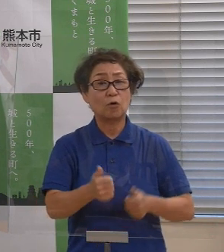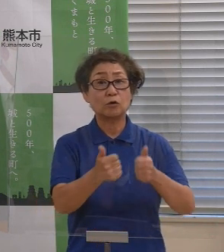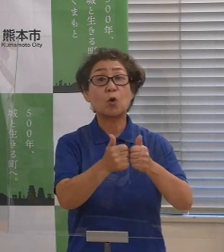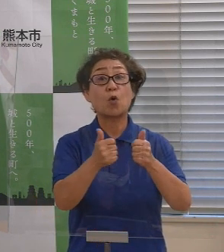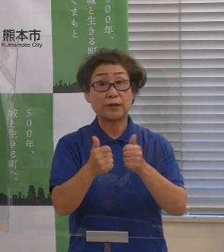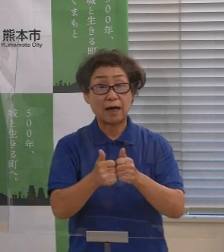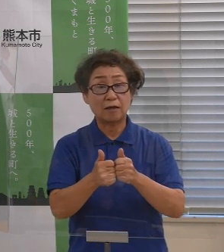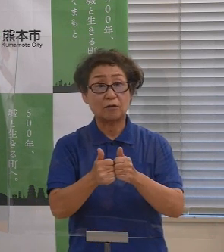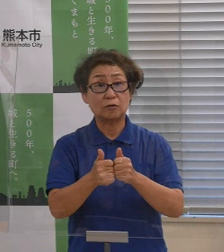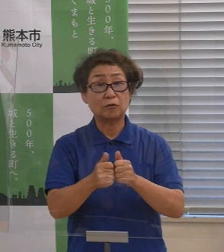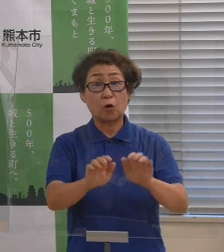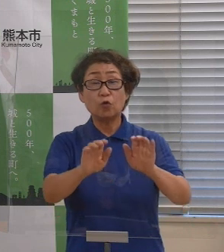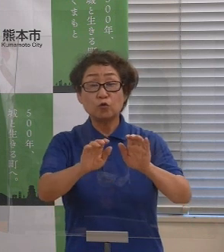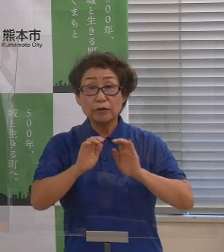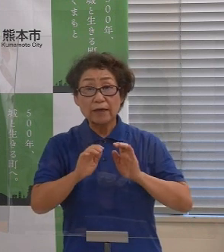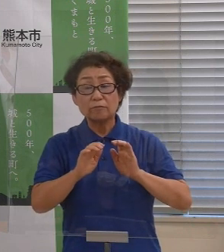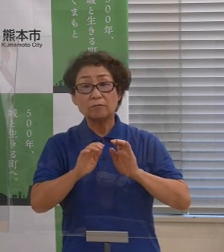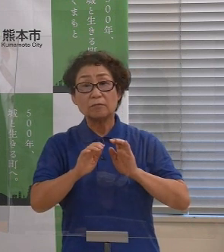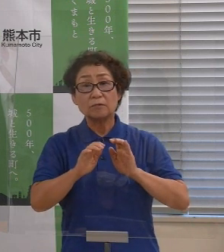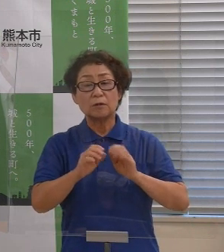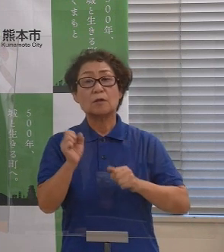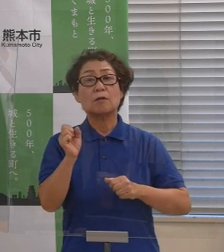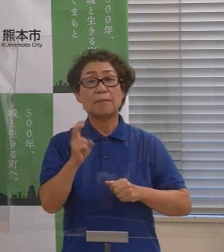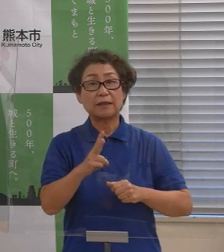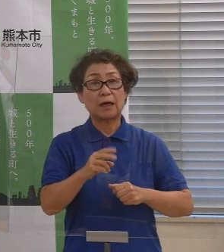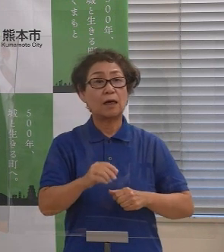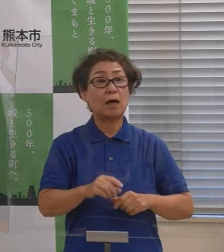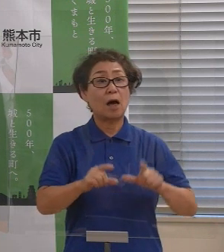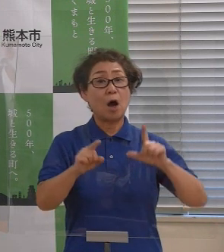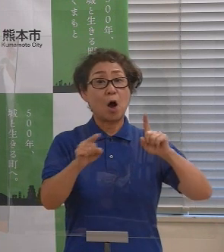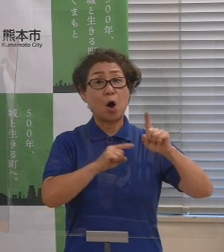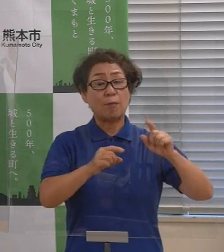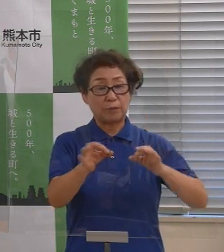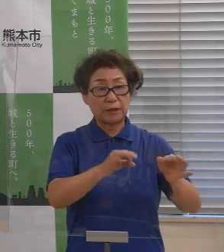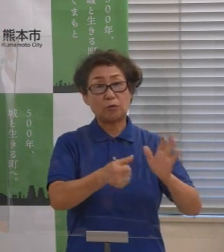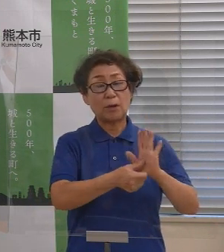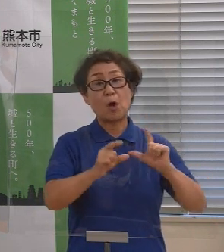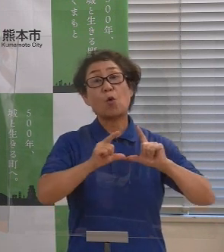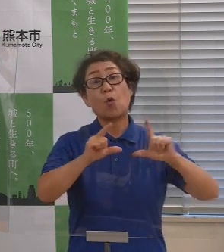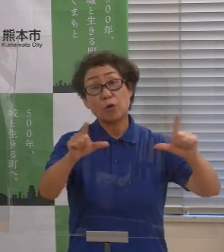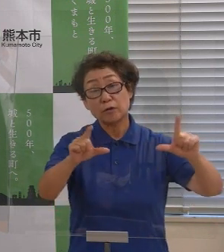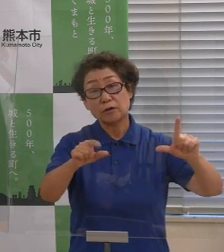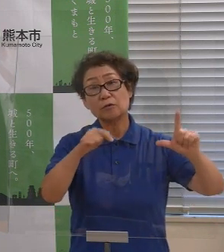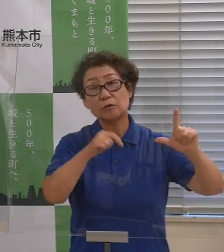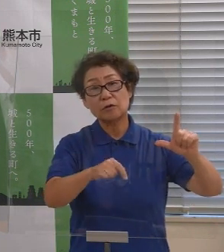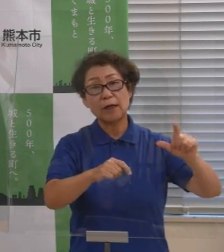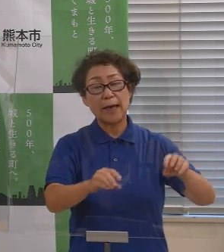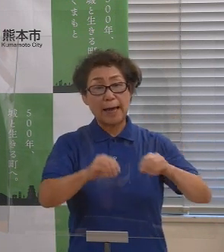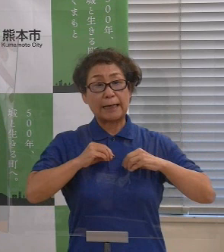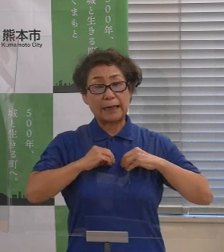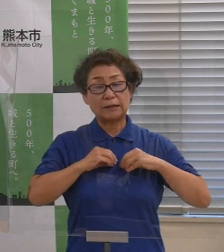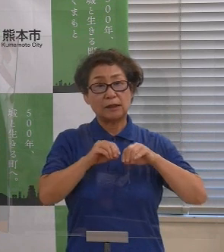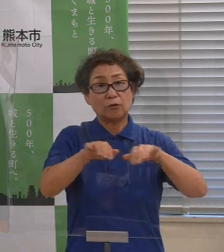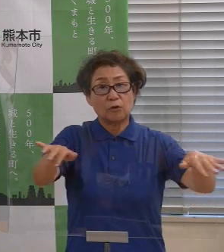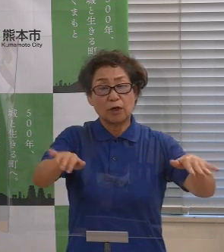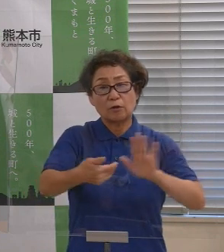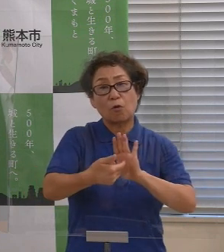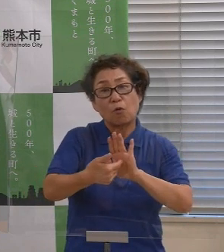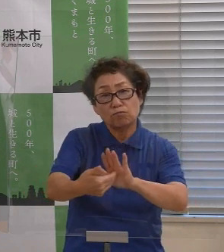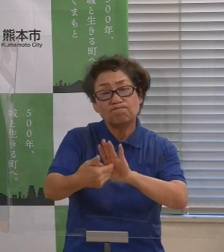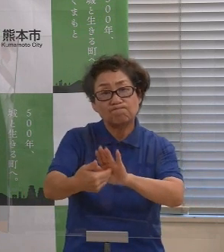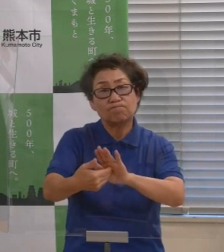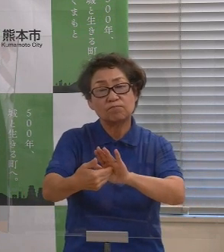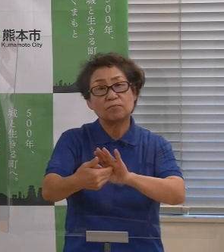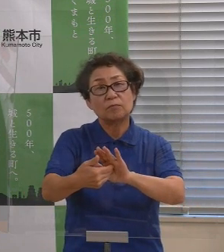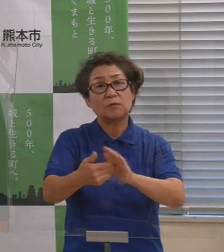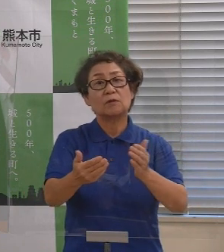談をお受けするということ、そして、公表することによってですね、やはりこの感染の広がりを抑えていく必要があるということ